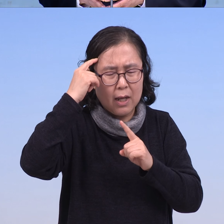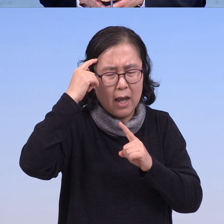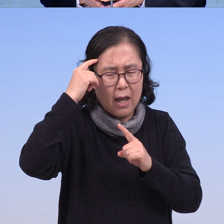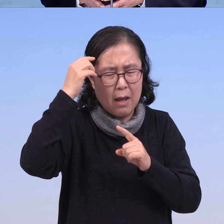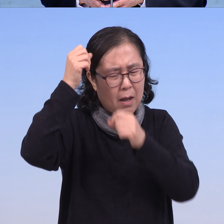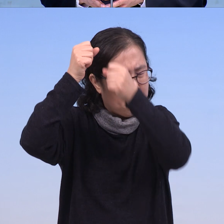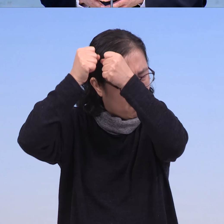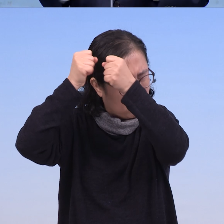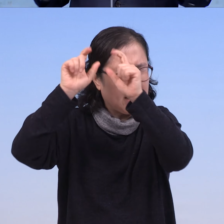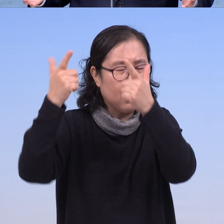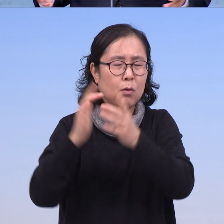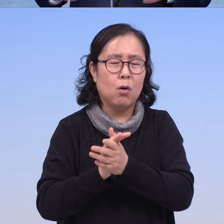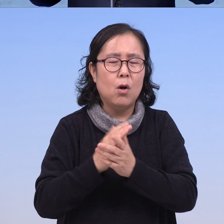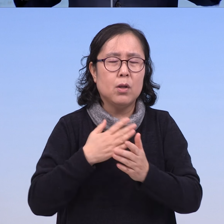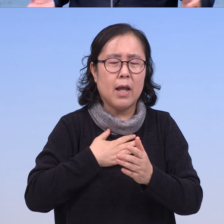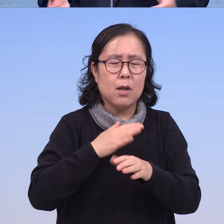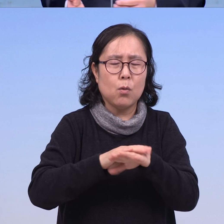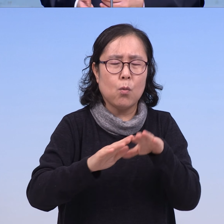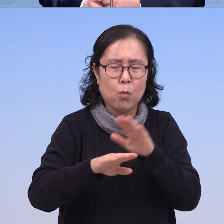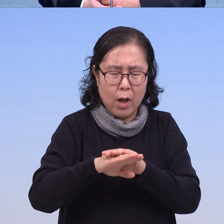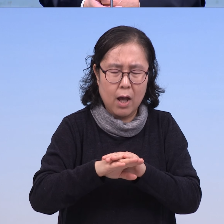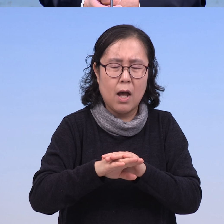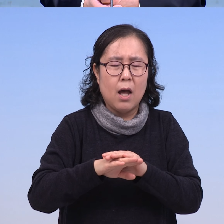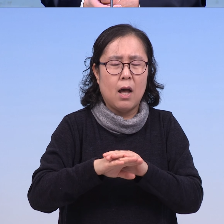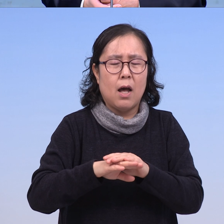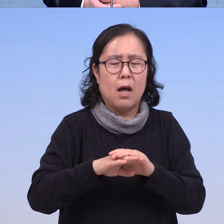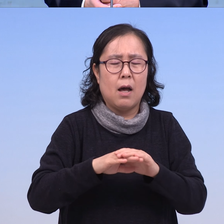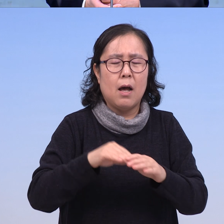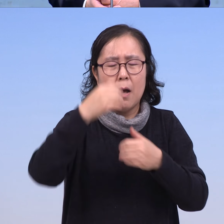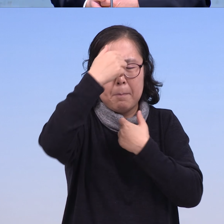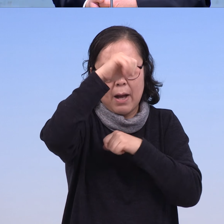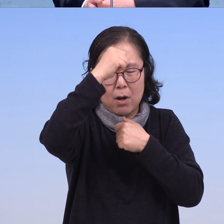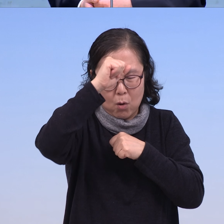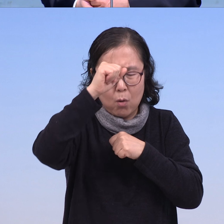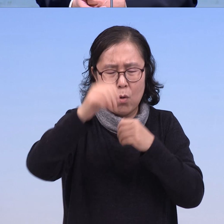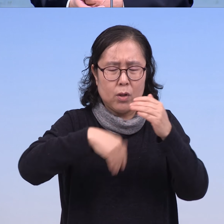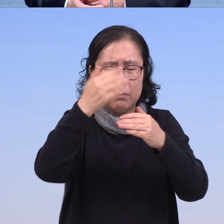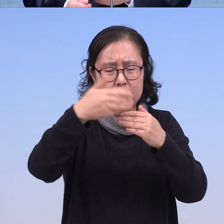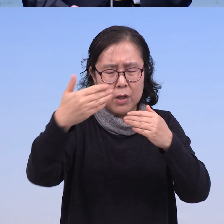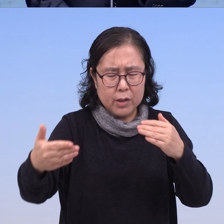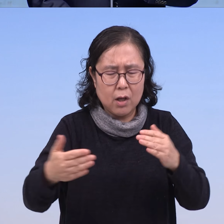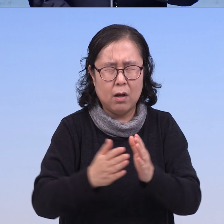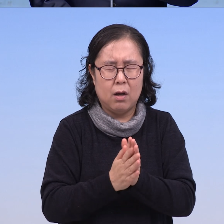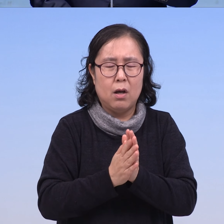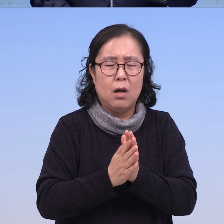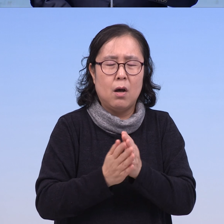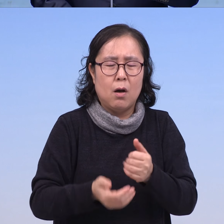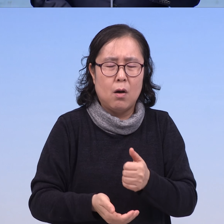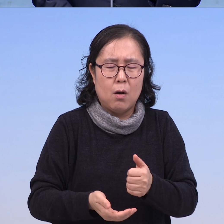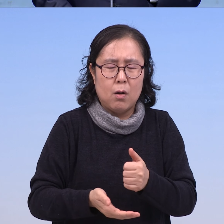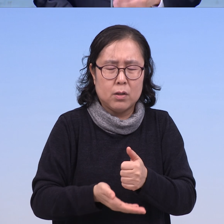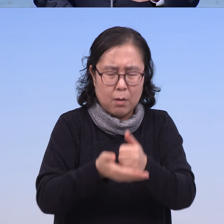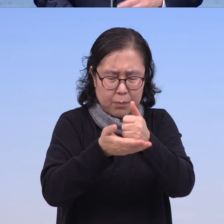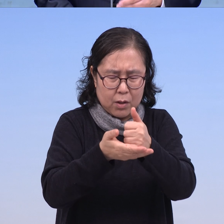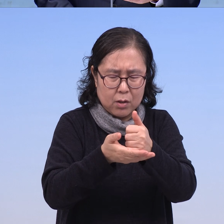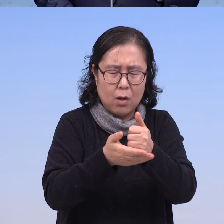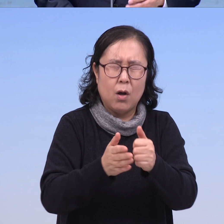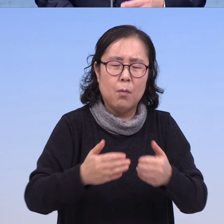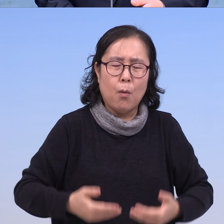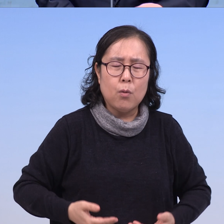있지 아니하고 내 손으로 내 발로 이것이 흘러 넘어감으로 말미암아 아버지 그 노숙인들에게 그 이른 새벽에